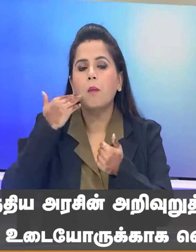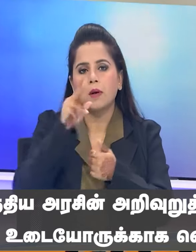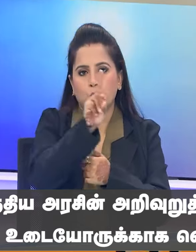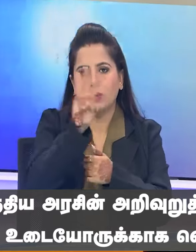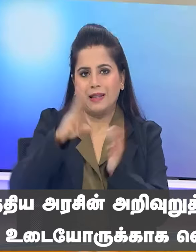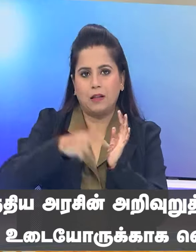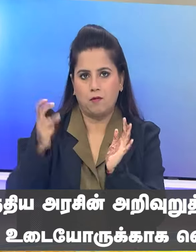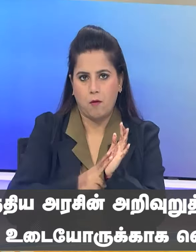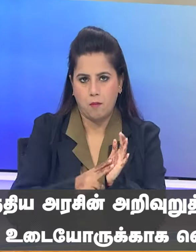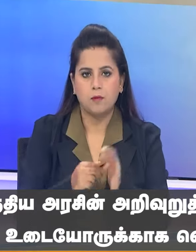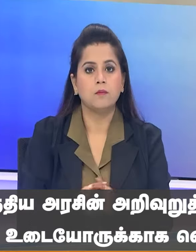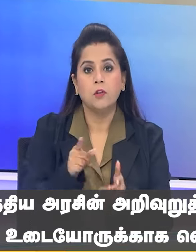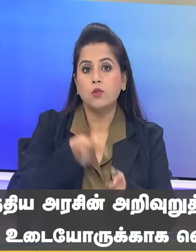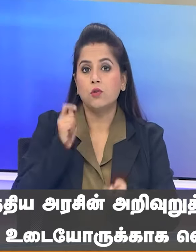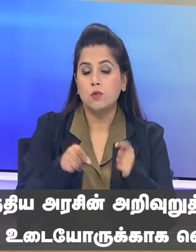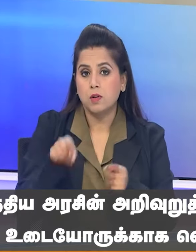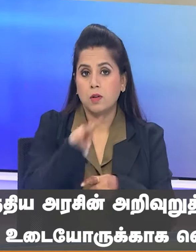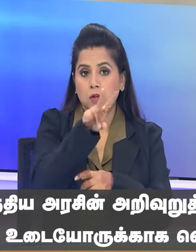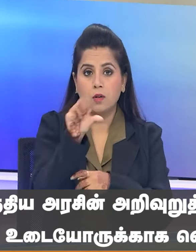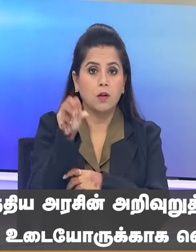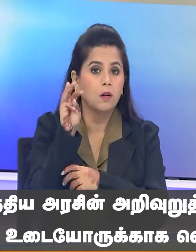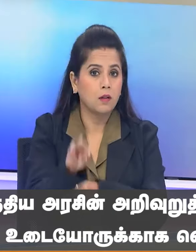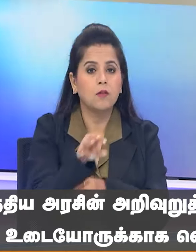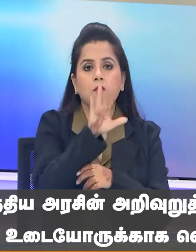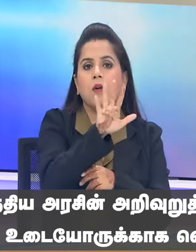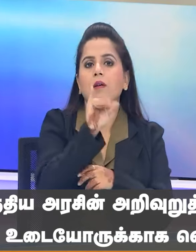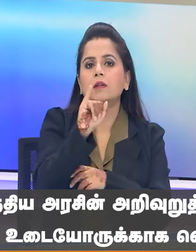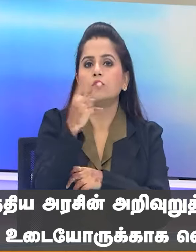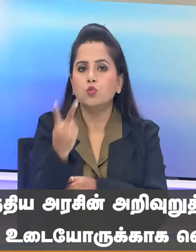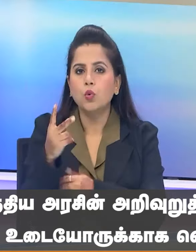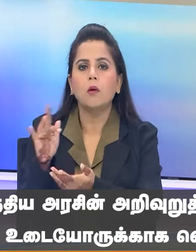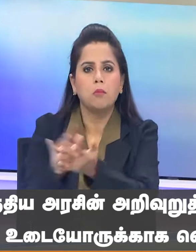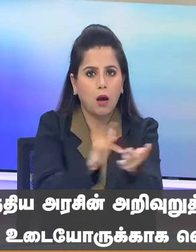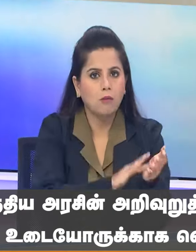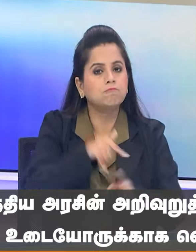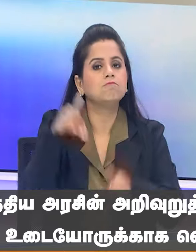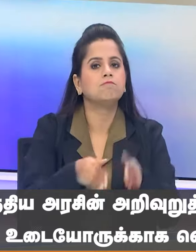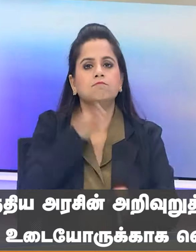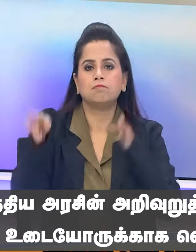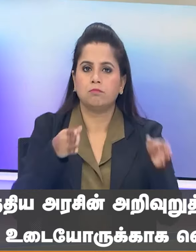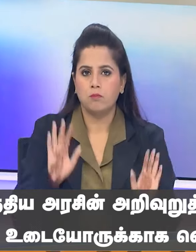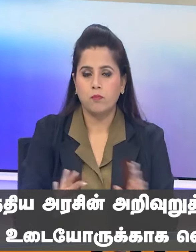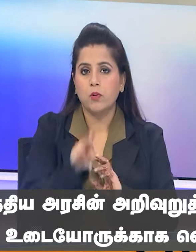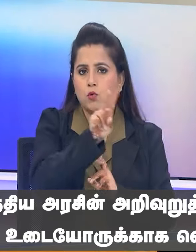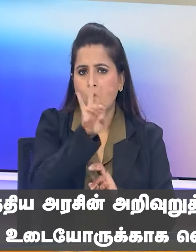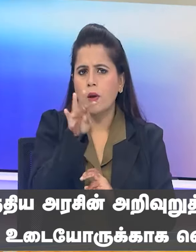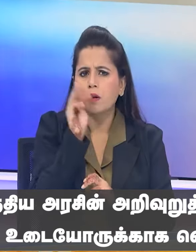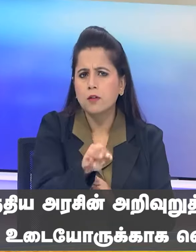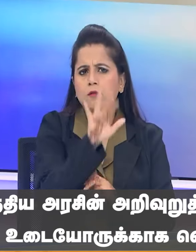को होगी झारखंड में 2956 2 पोलिंग बूथ बनाए गए हैं इसमें